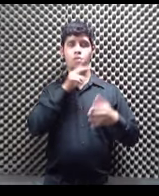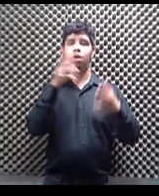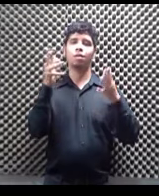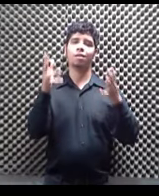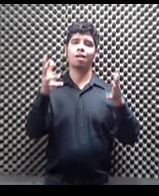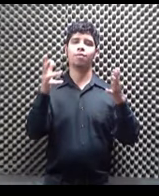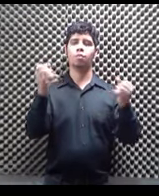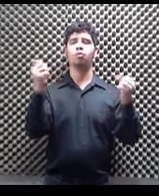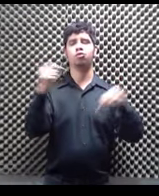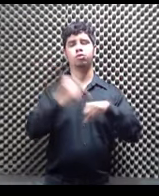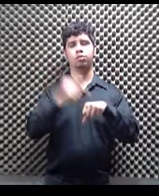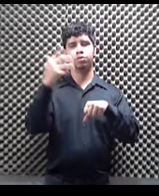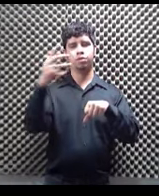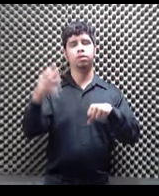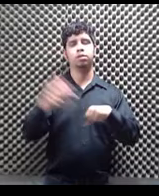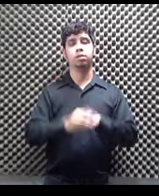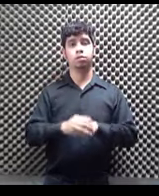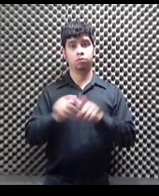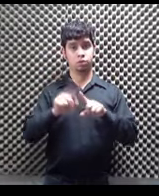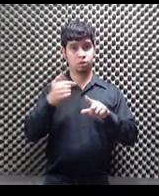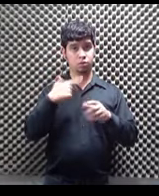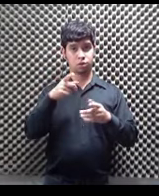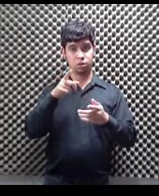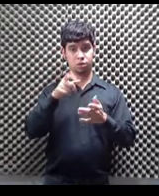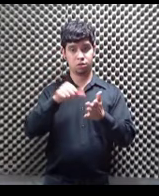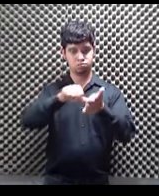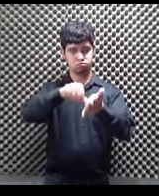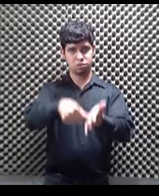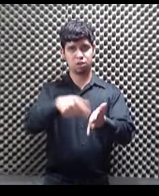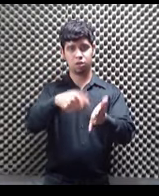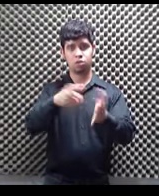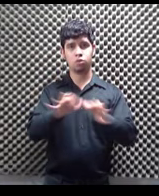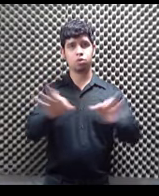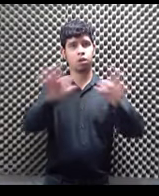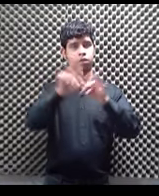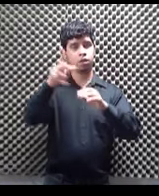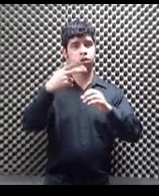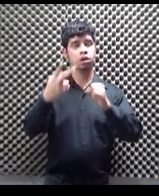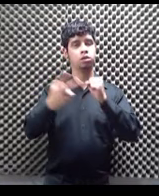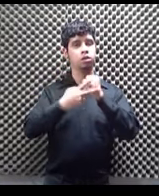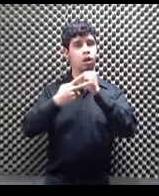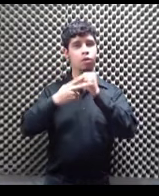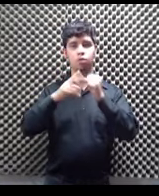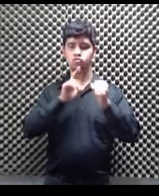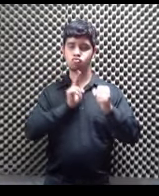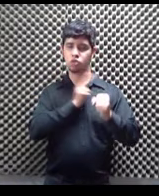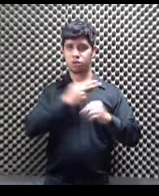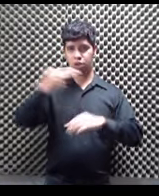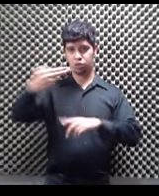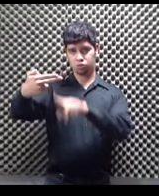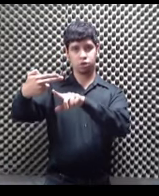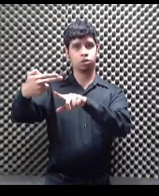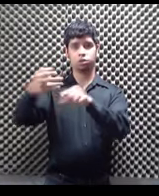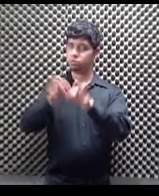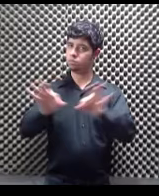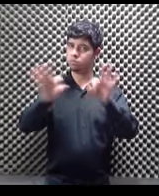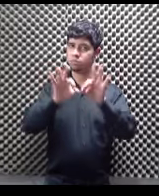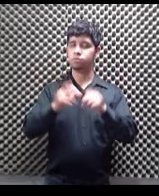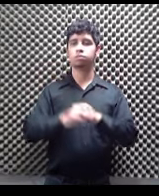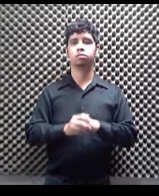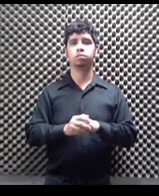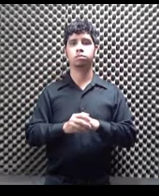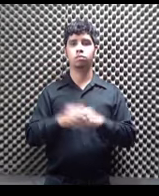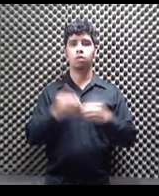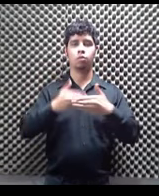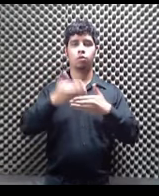tiempo. Sí. No, porque claro, tenemos que recalcar lo importante que es preservar la documentación de nuestra historia. Sí. Definitivamente